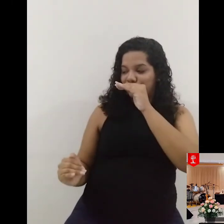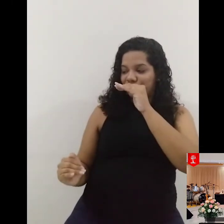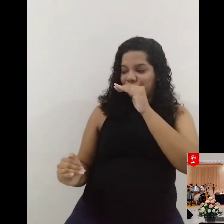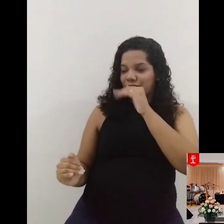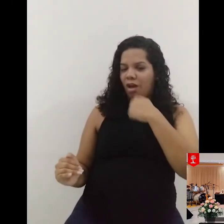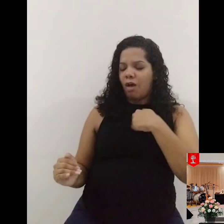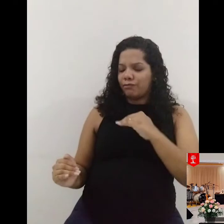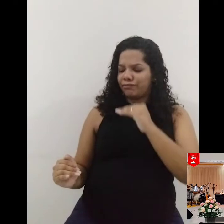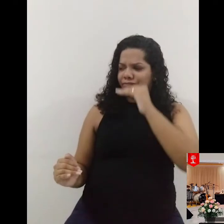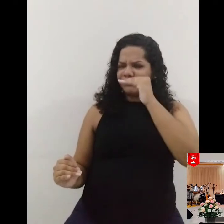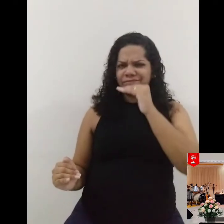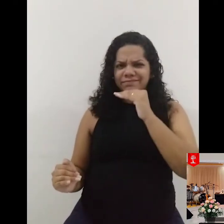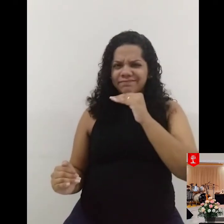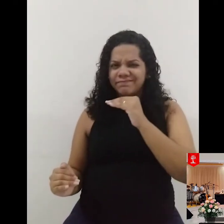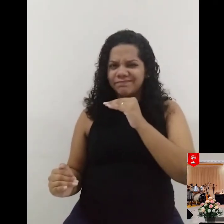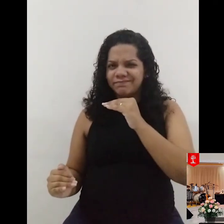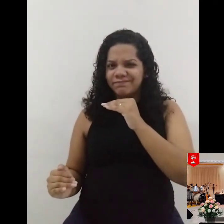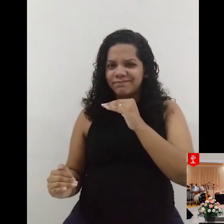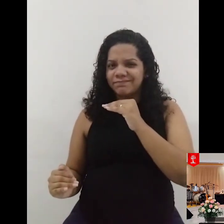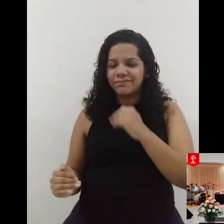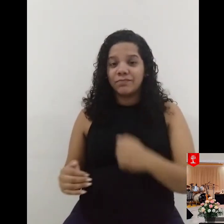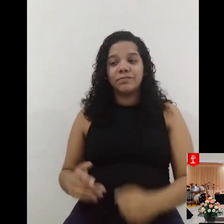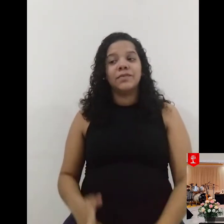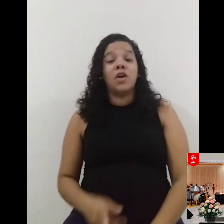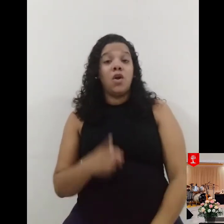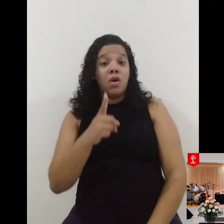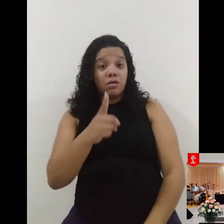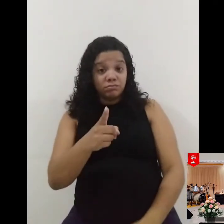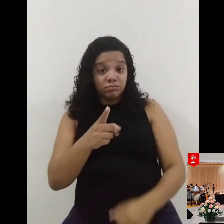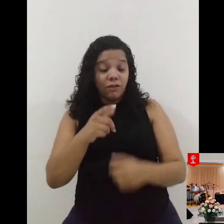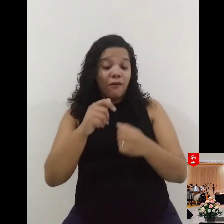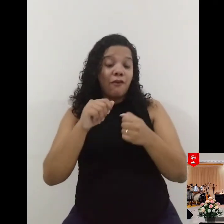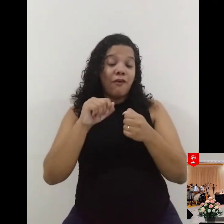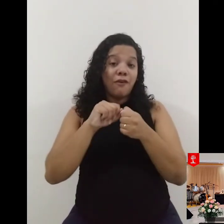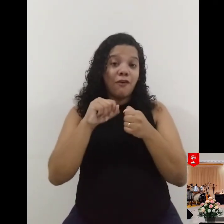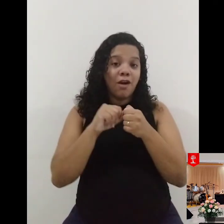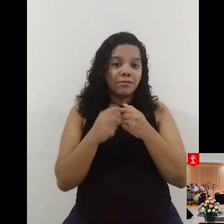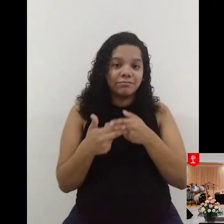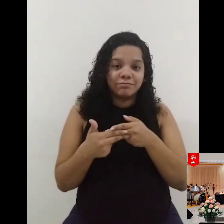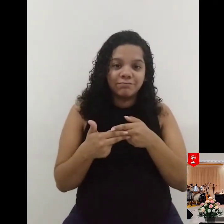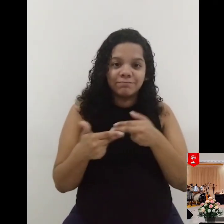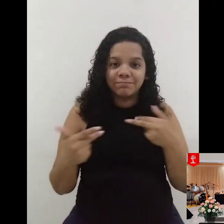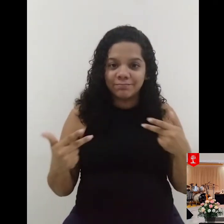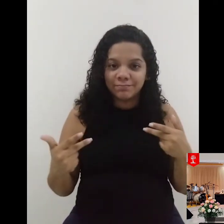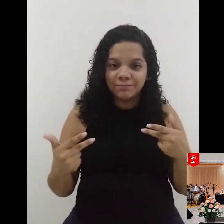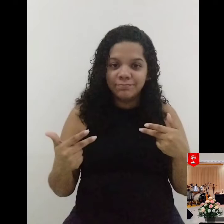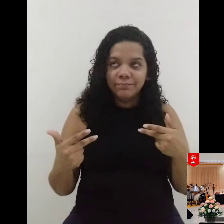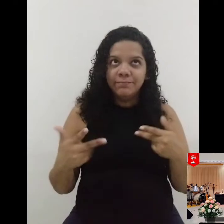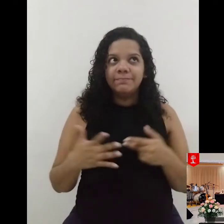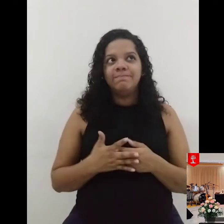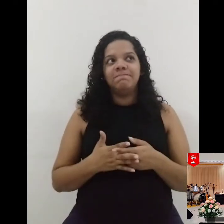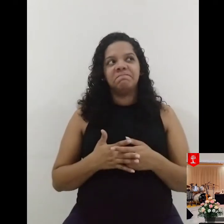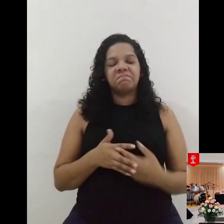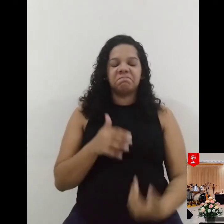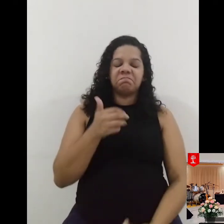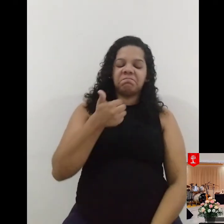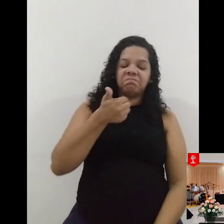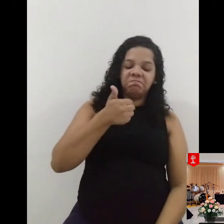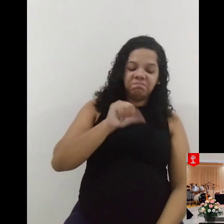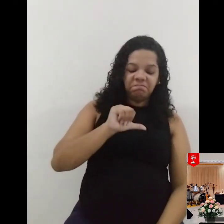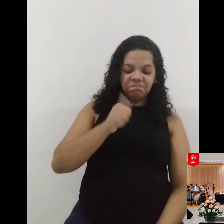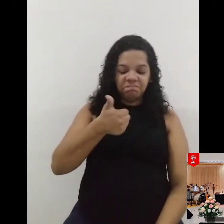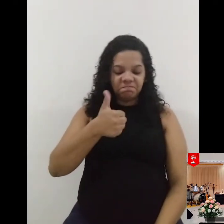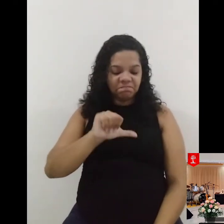deficiência, mas você diz, bom, mas há outras pessoas que fizeram piores do que eu.